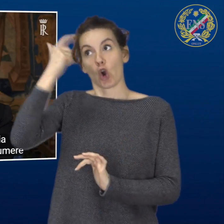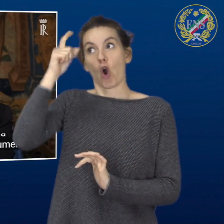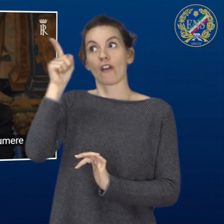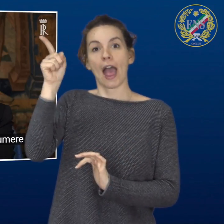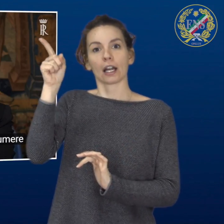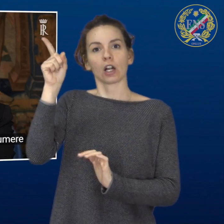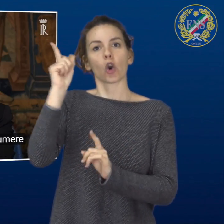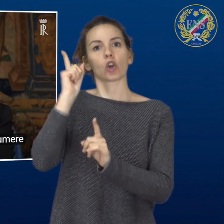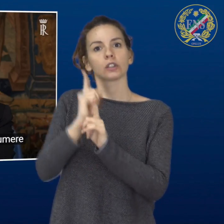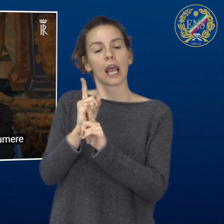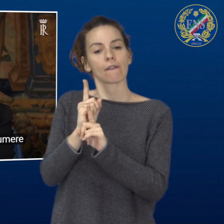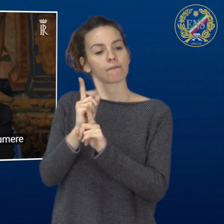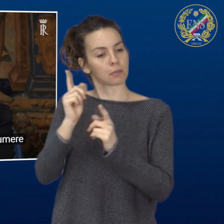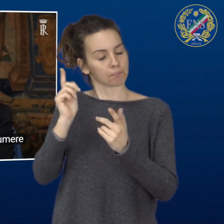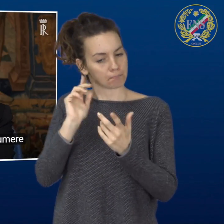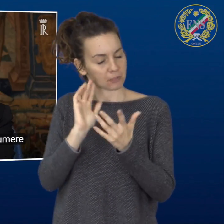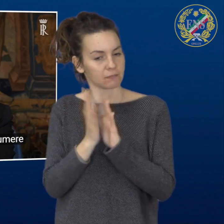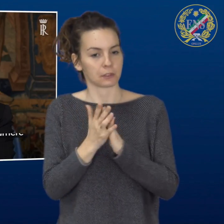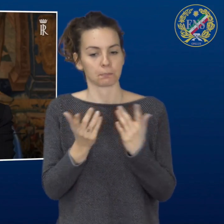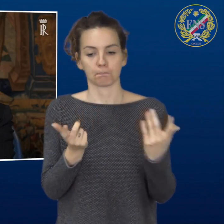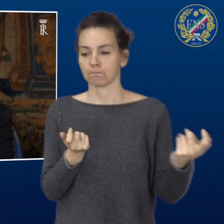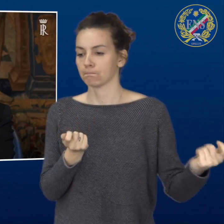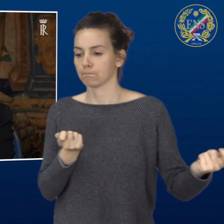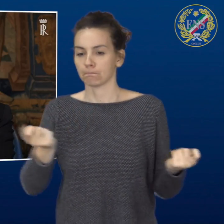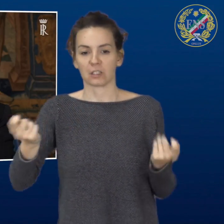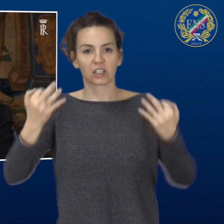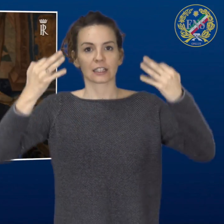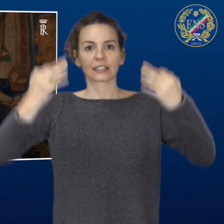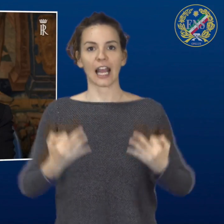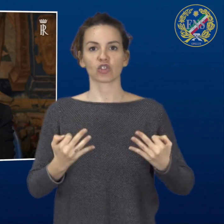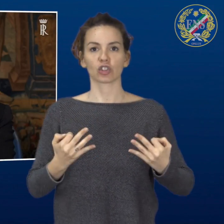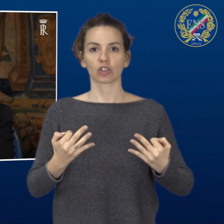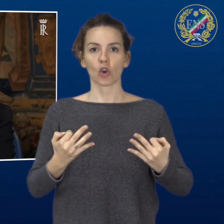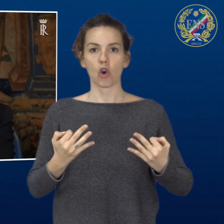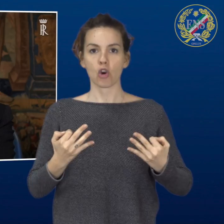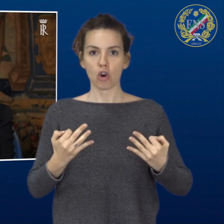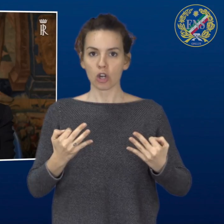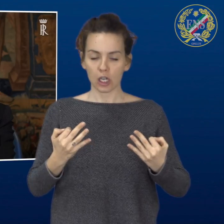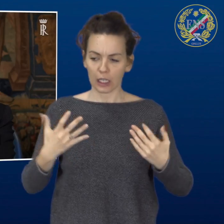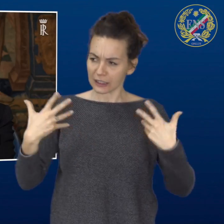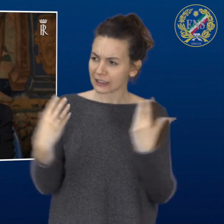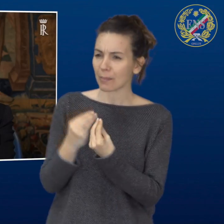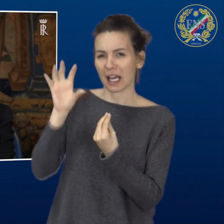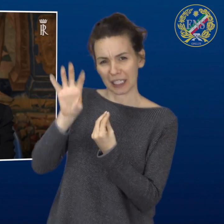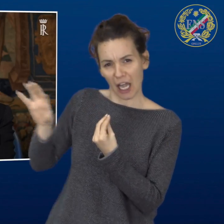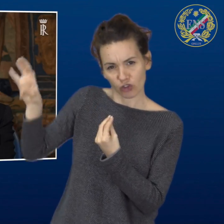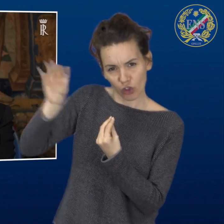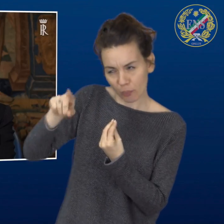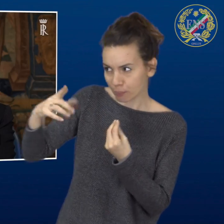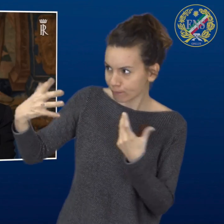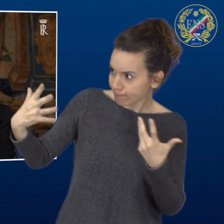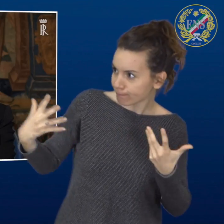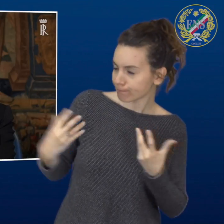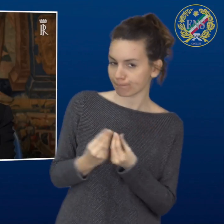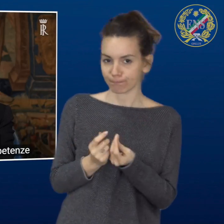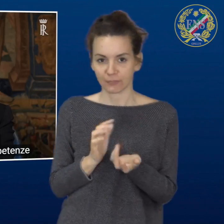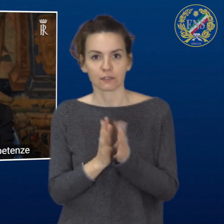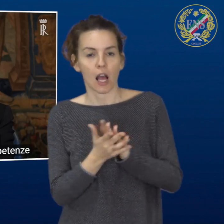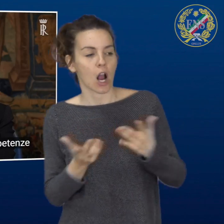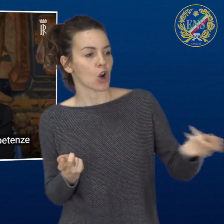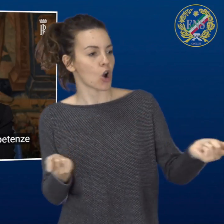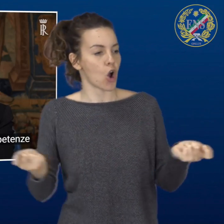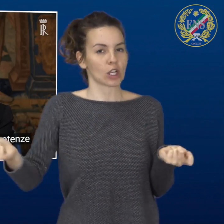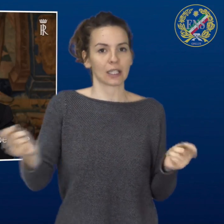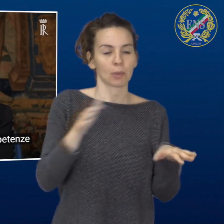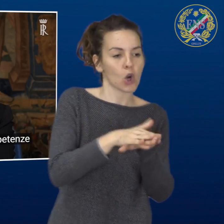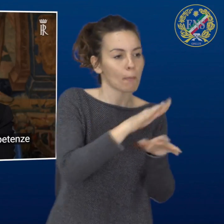spetta assumere in maniera univoca le necessarie decisioni in collaborazione con le Regioni, coordinando le varie